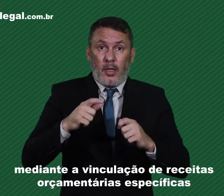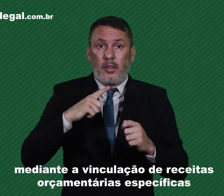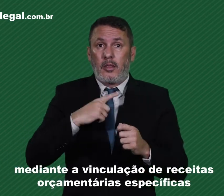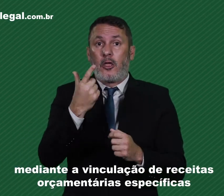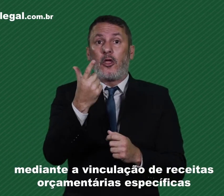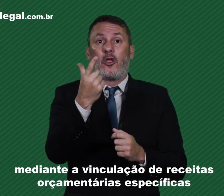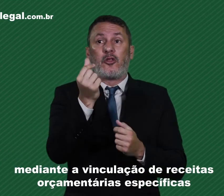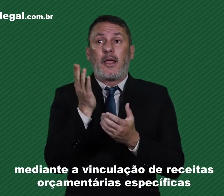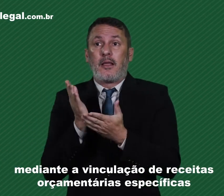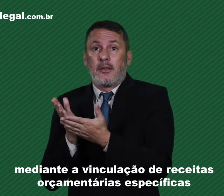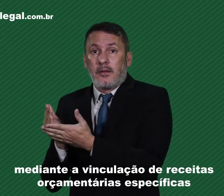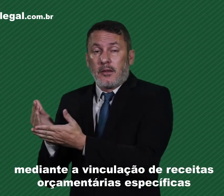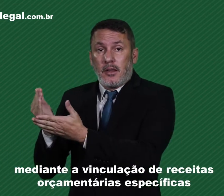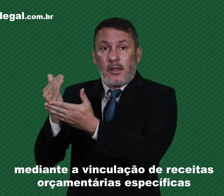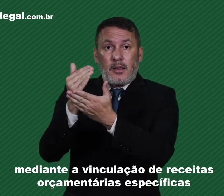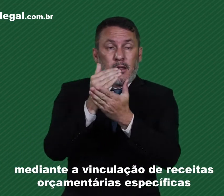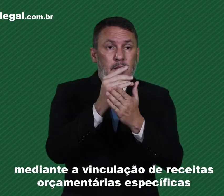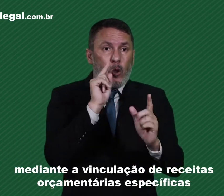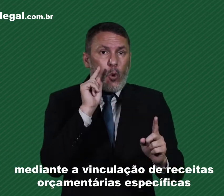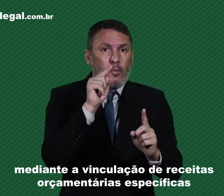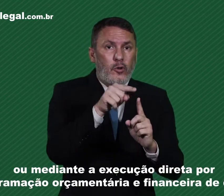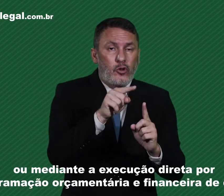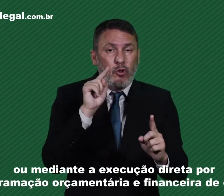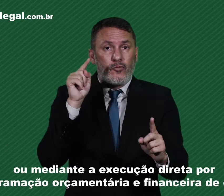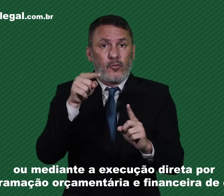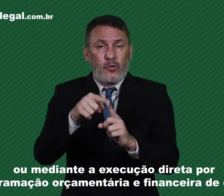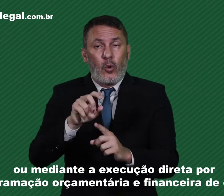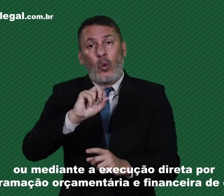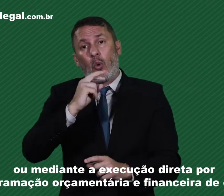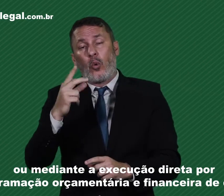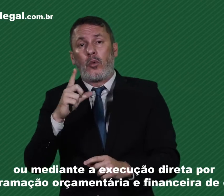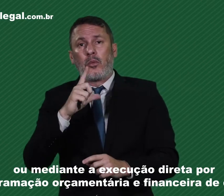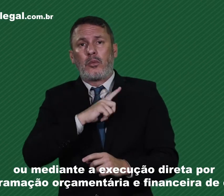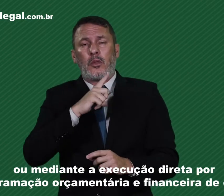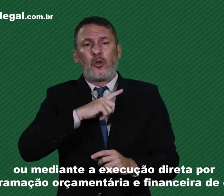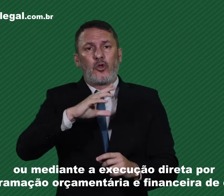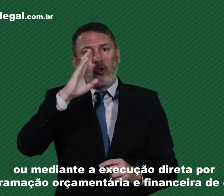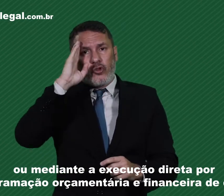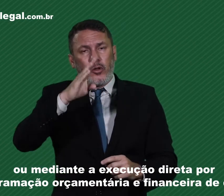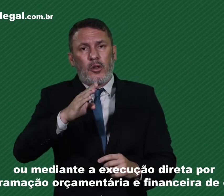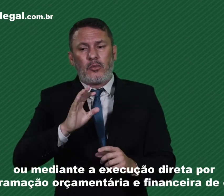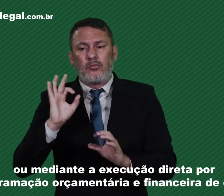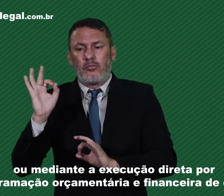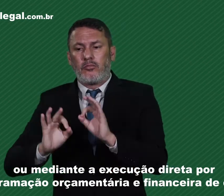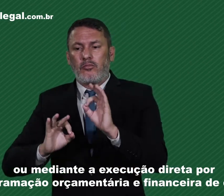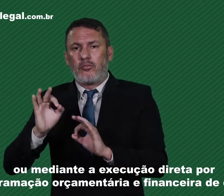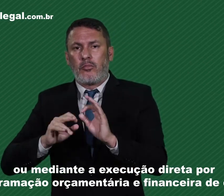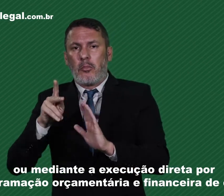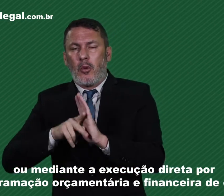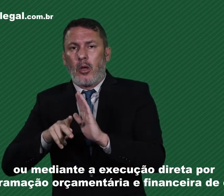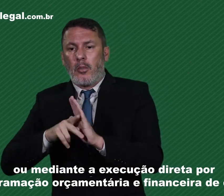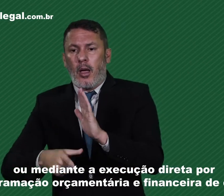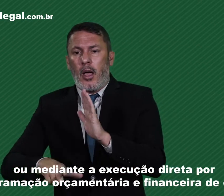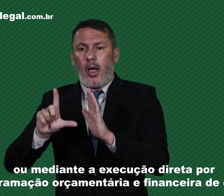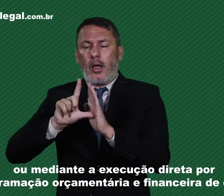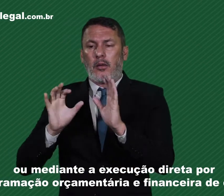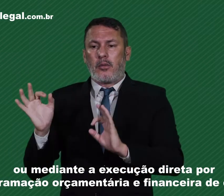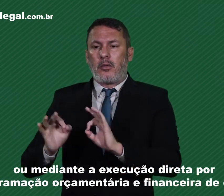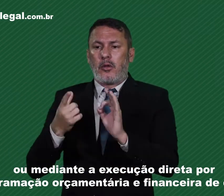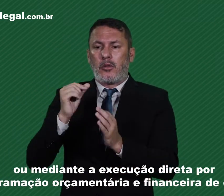de receitas orçamentárias específicas ou mediante a execução direta por programação orçamentária e financeira de